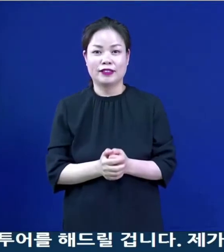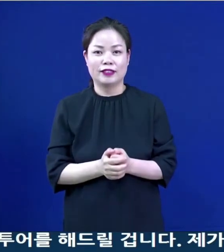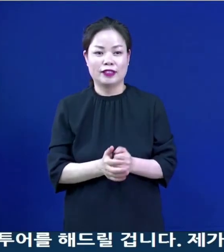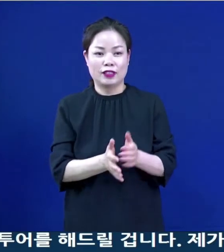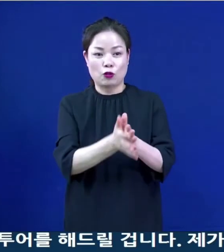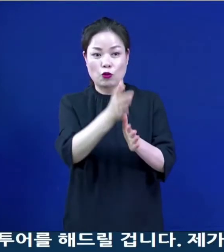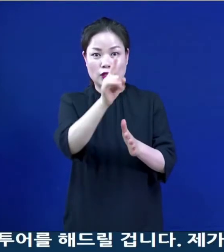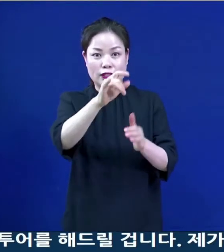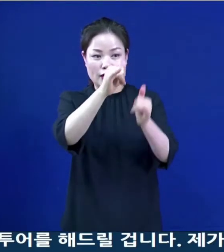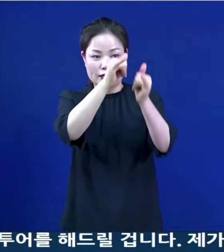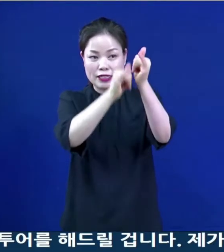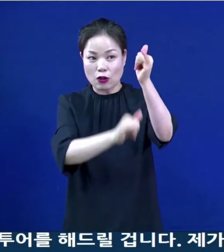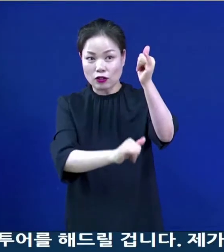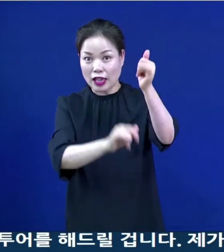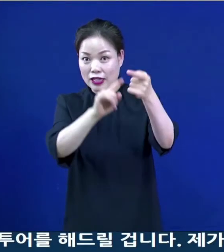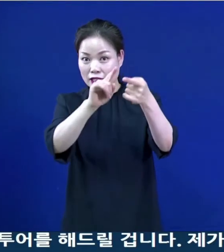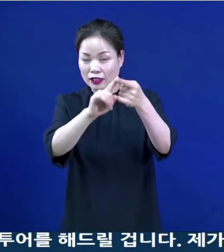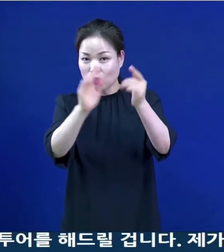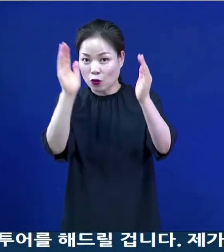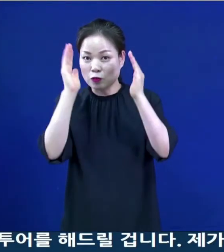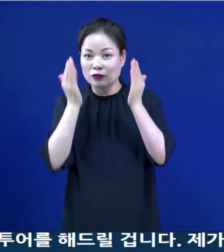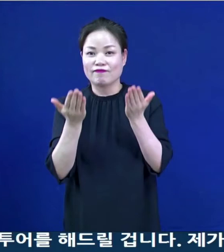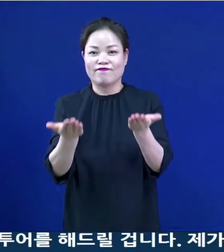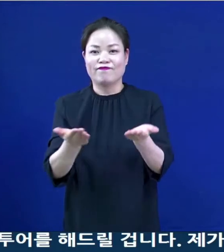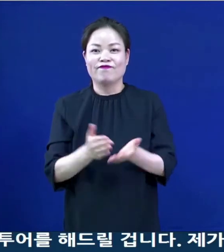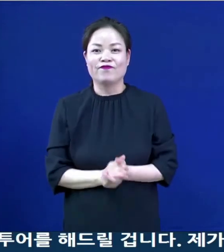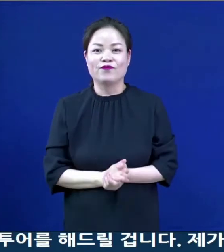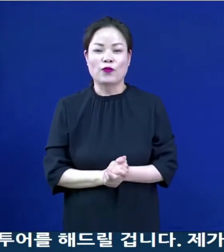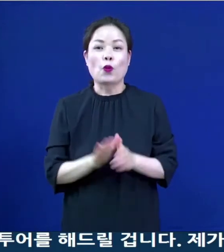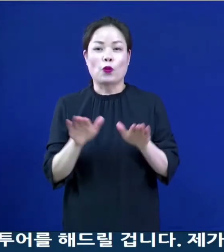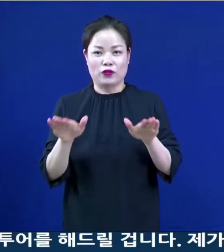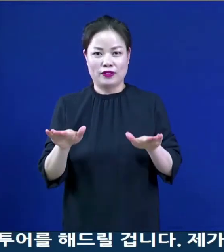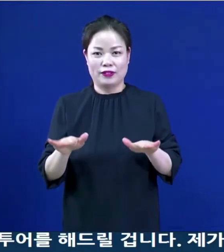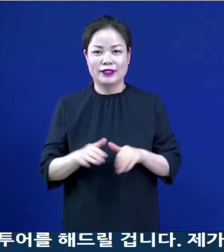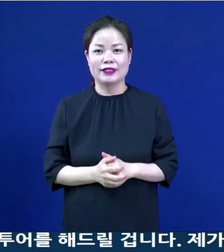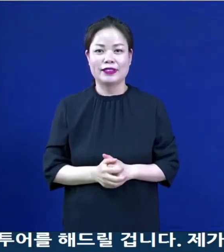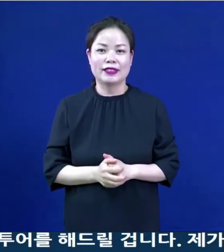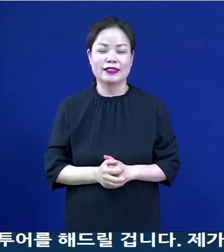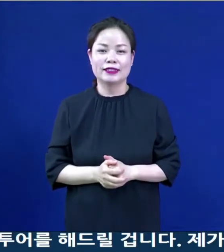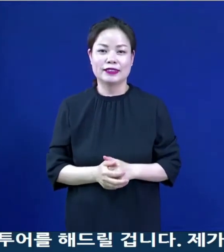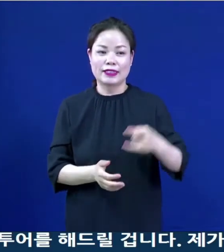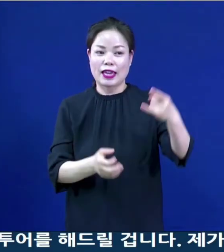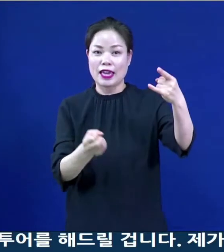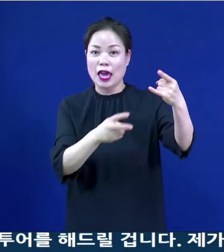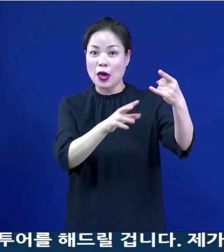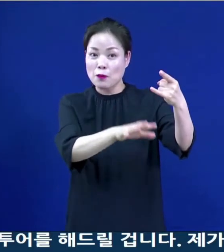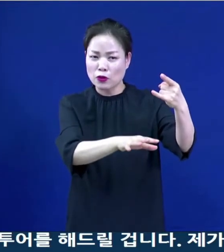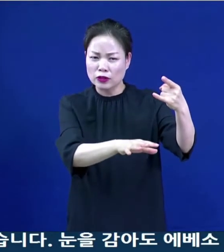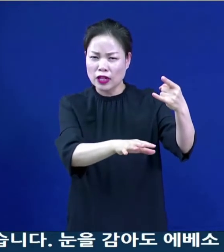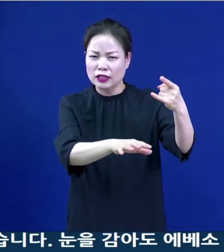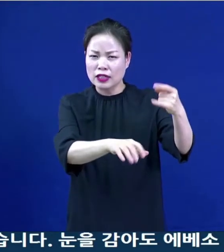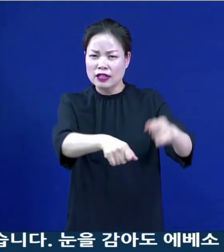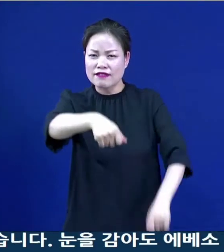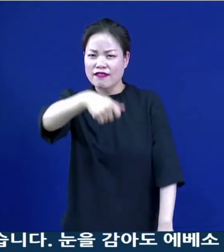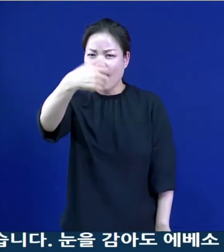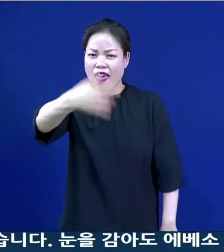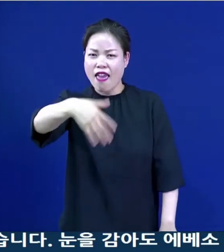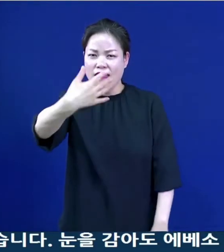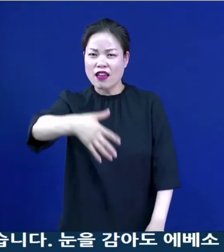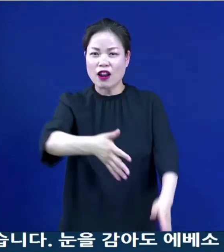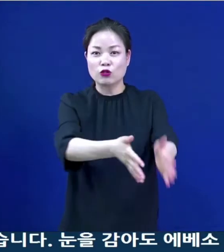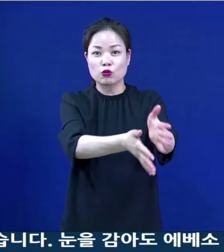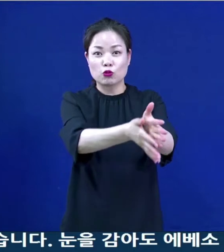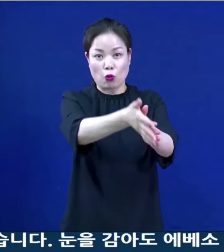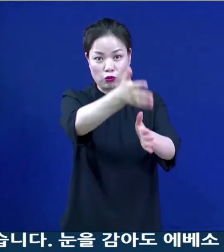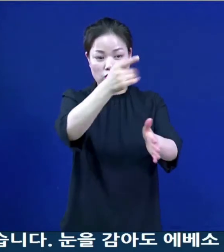외곽 역사 이런 것들을 좀 공부할 텐데 오늘은 그 에베소라는 대단한 도시, 정말